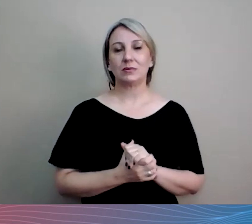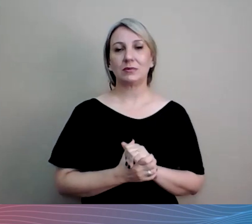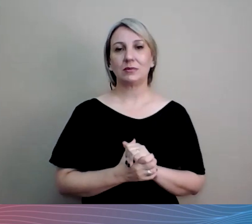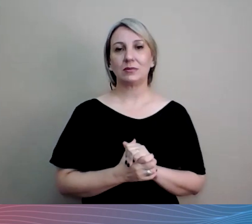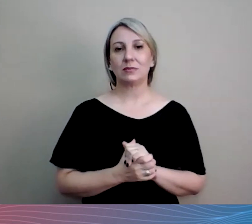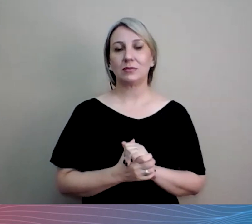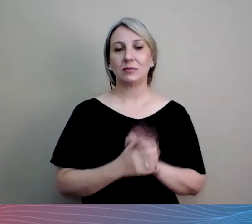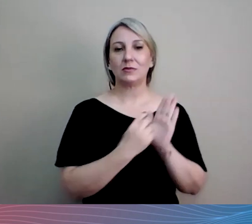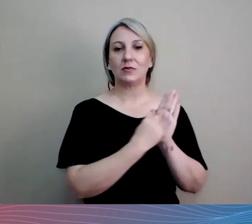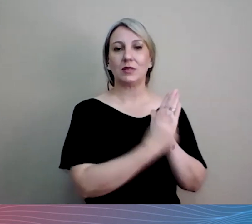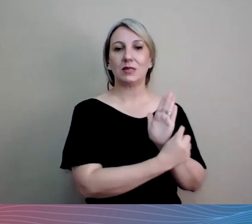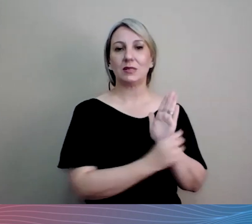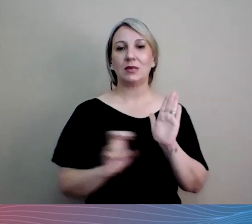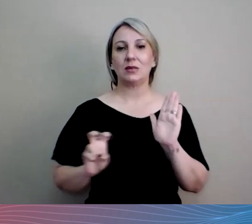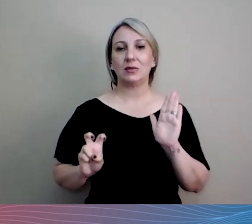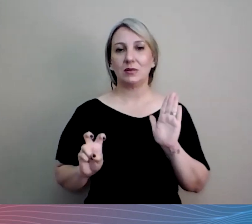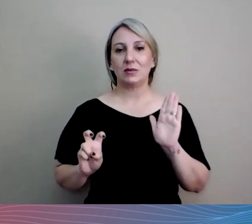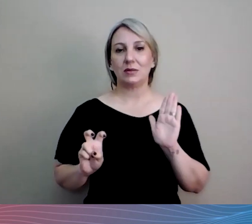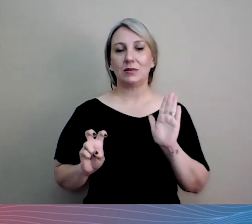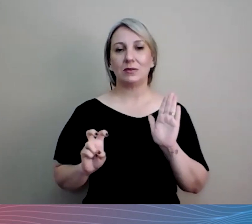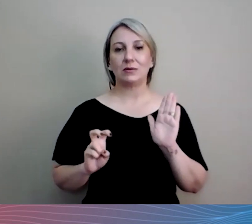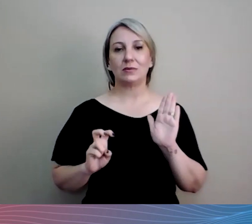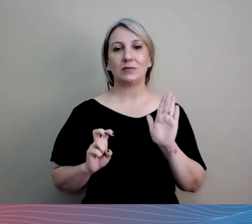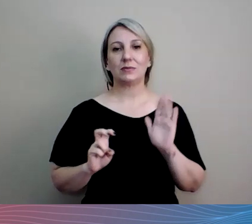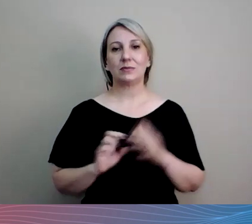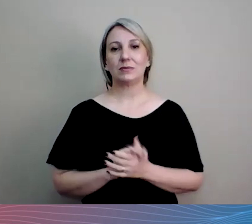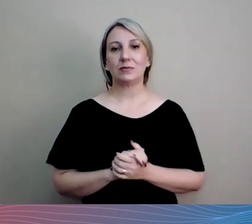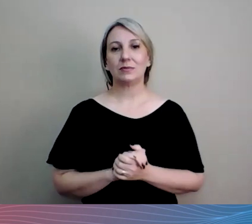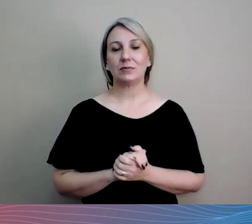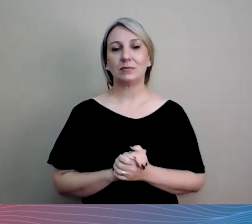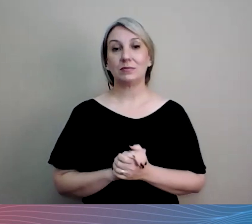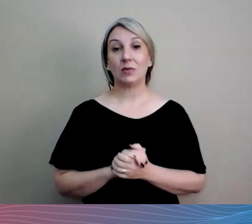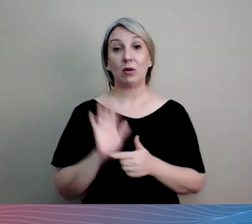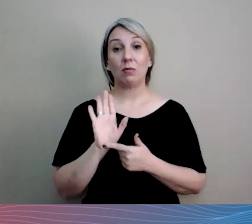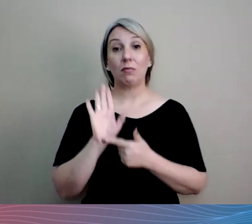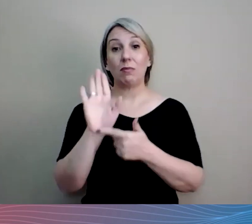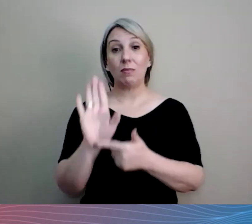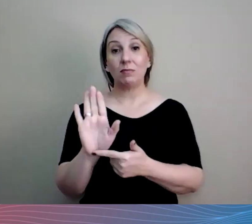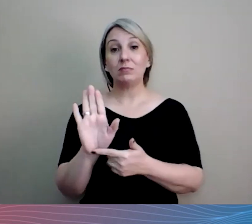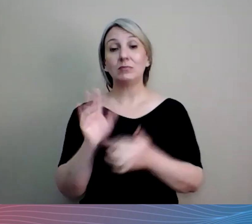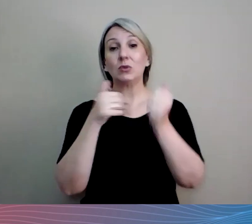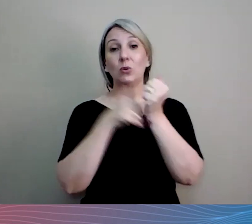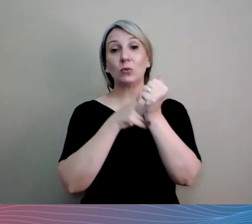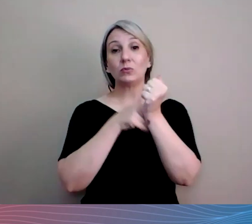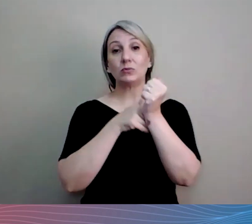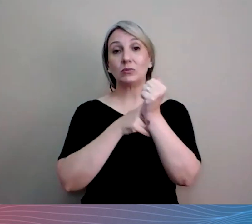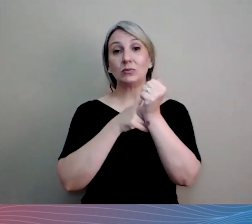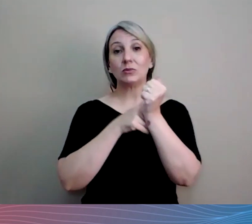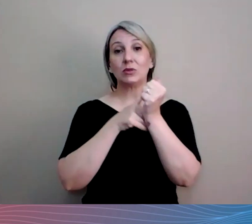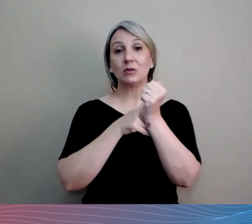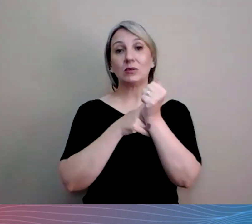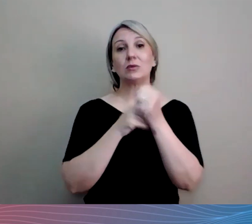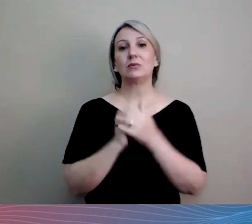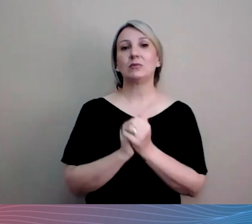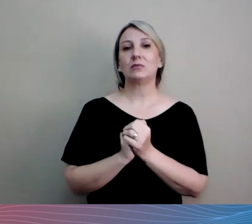Versículo 5 de Colossenses 3 já dá um segredo para nós. Fazei, pois, morrer a